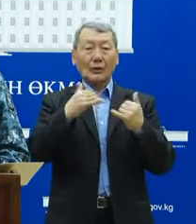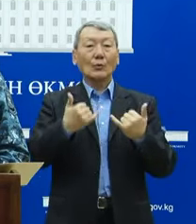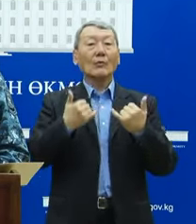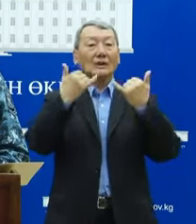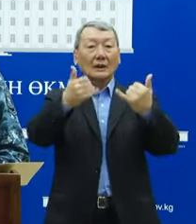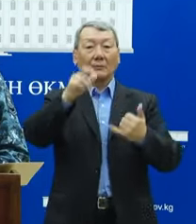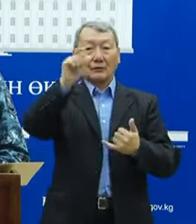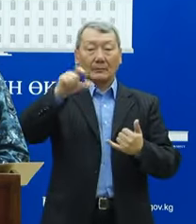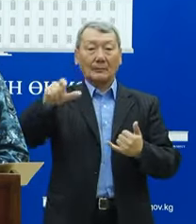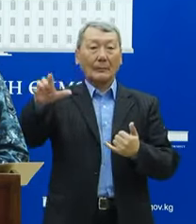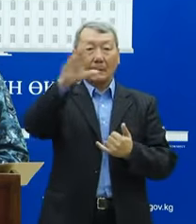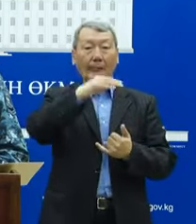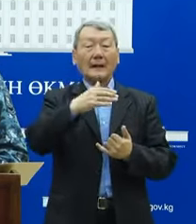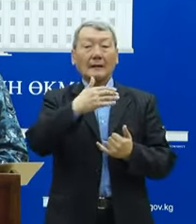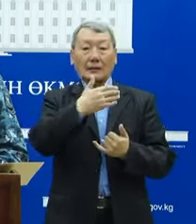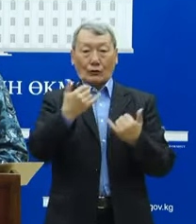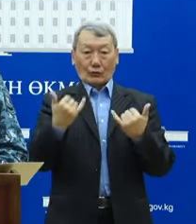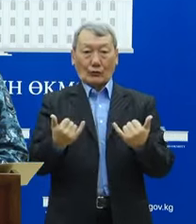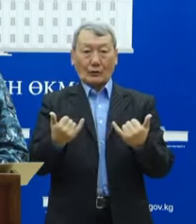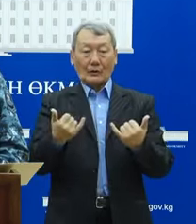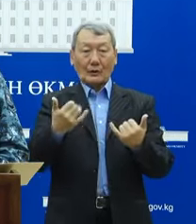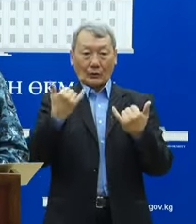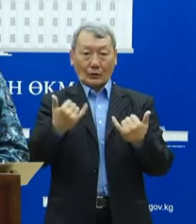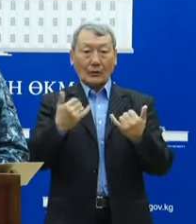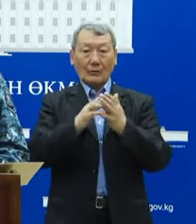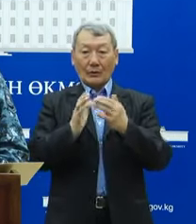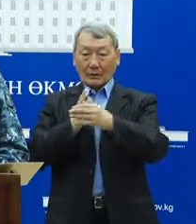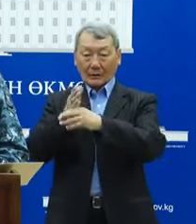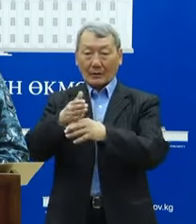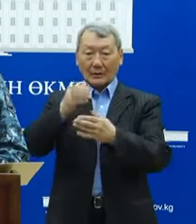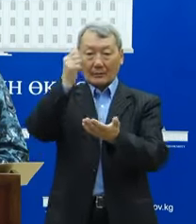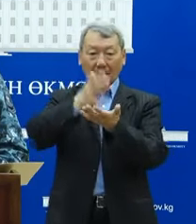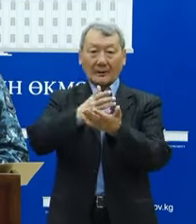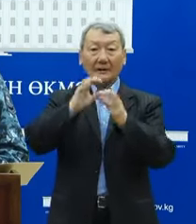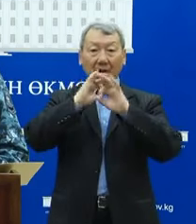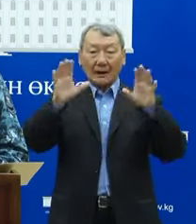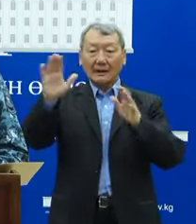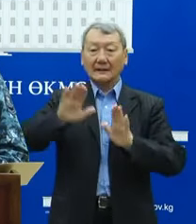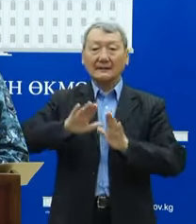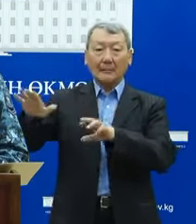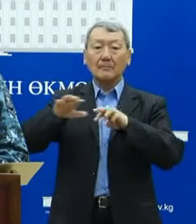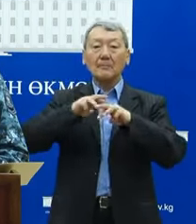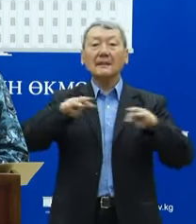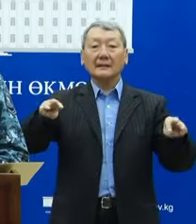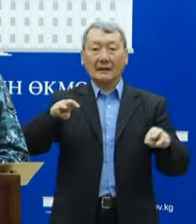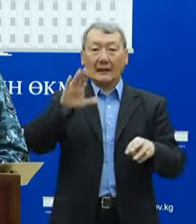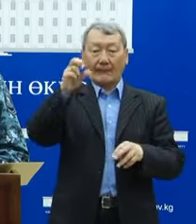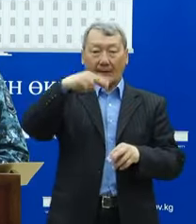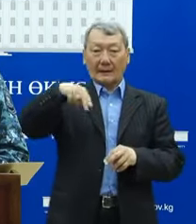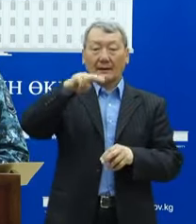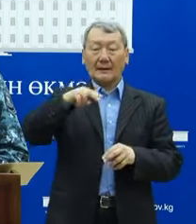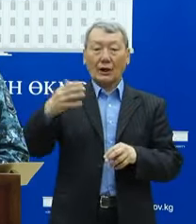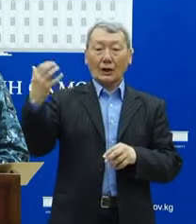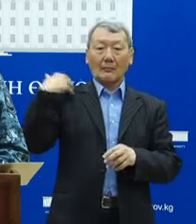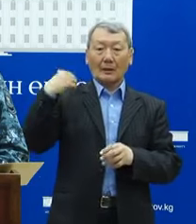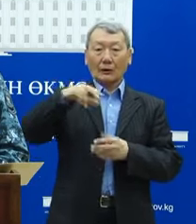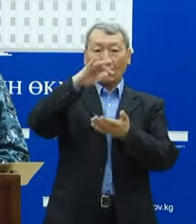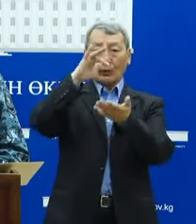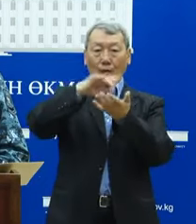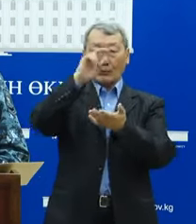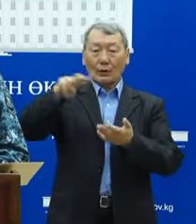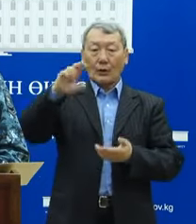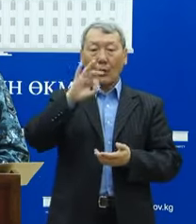Уважаемые телезрители, радиослушатели, мы у нас сегодня в гостях в пресс-центре был заместитель министра внутренних дел, комендант города